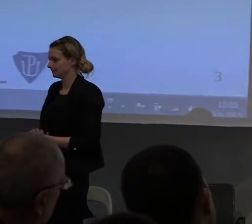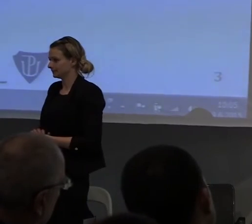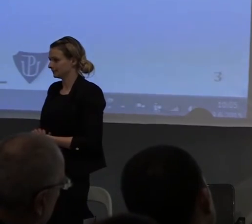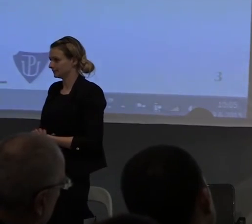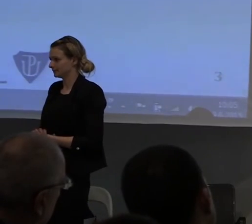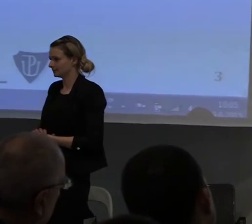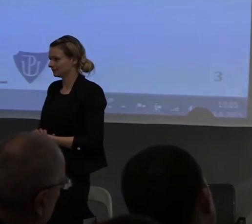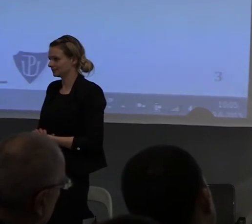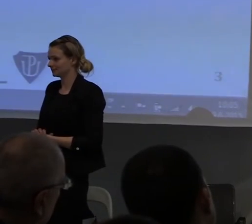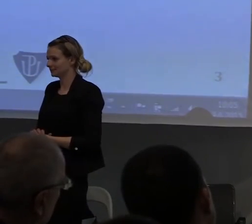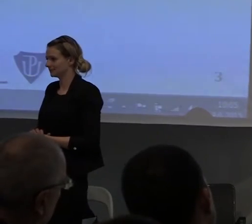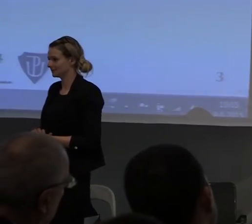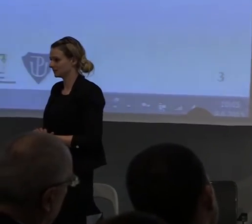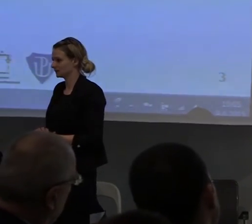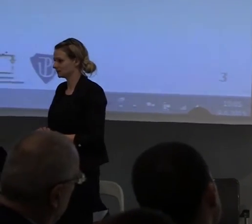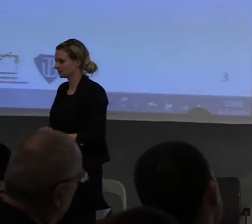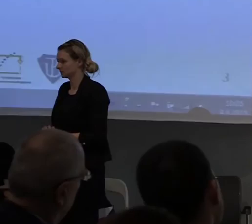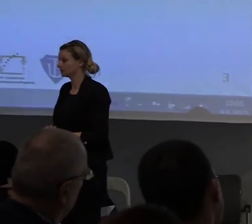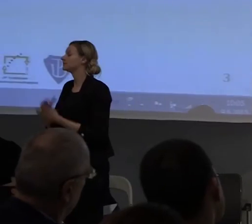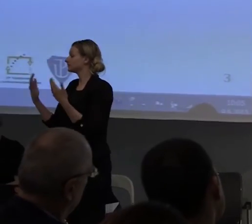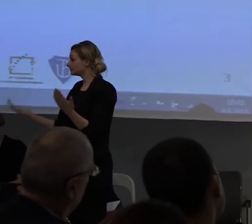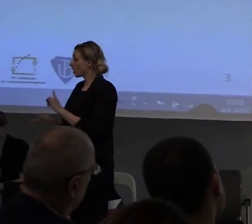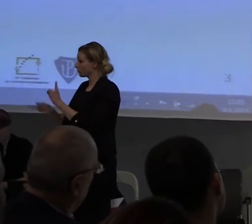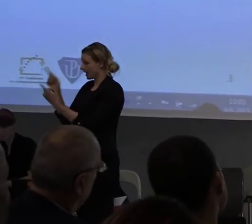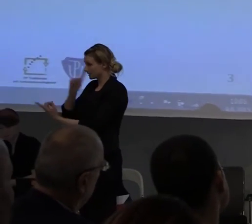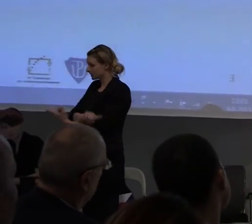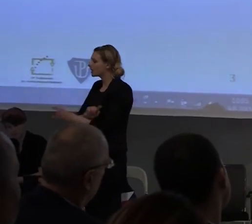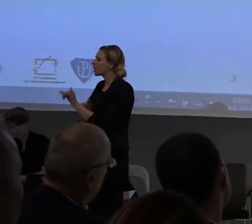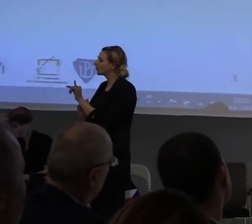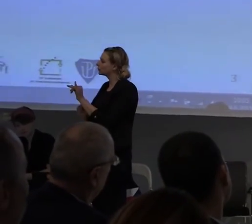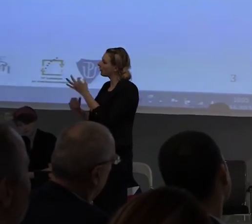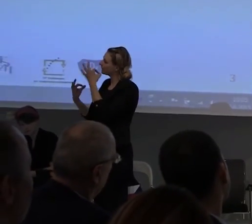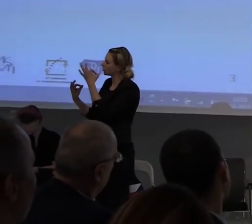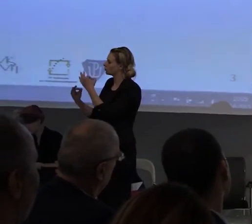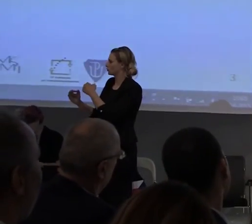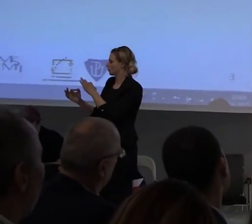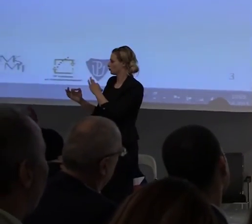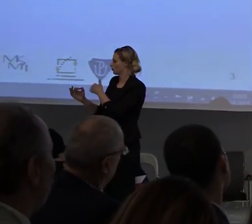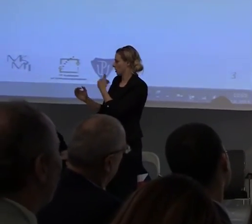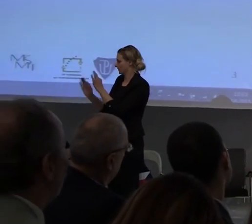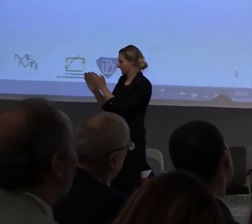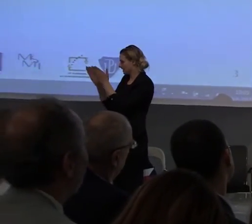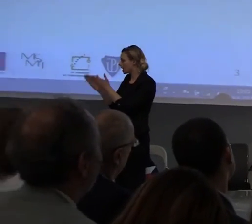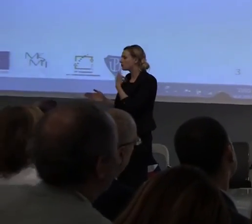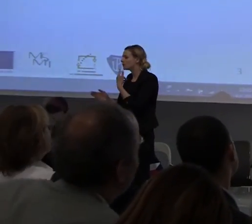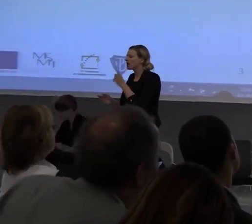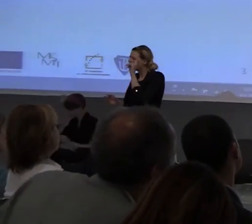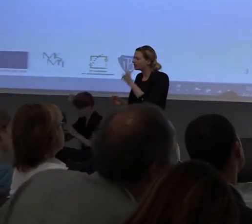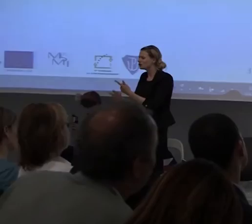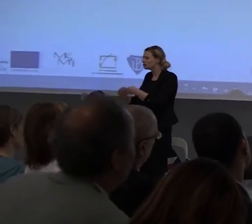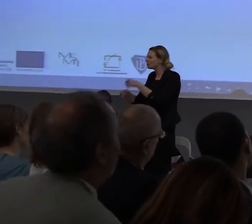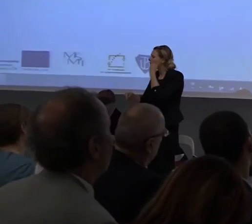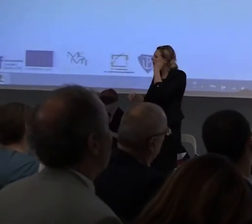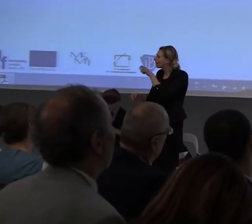mainstream schools. Naopak zastánci speciálních škol tvrdí, že takové školy jsou potřebné, protože nabízí zázemí, které